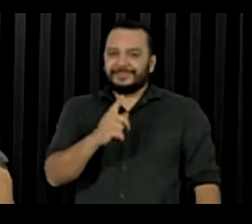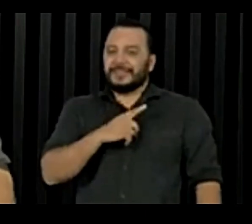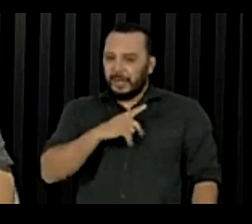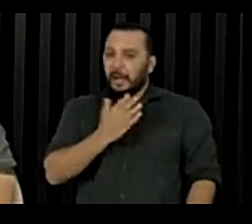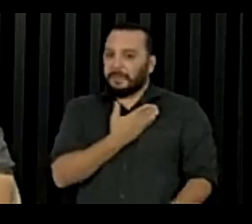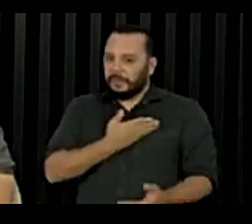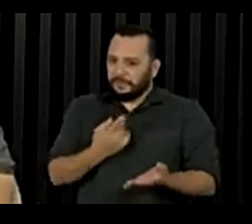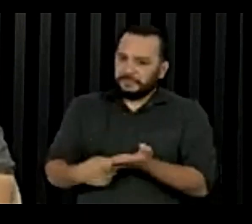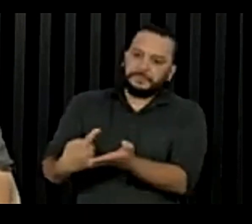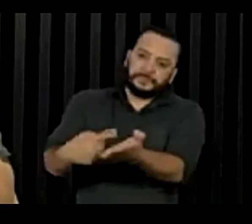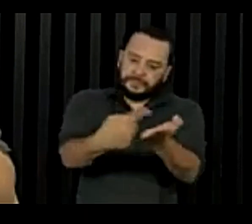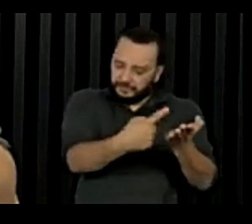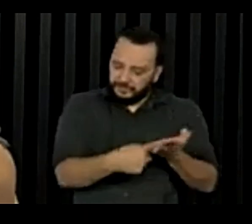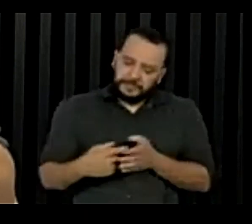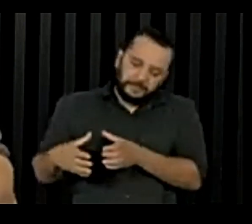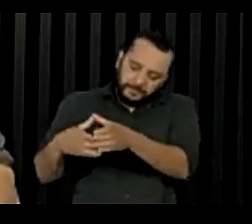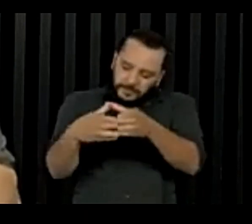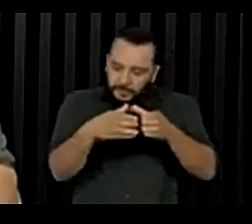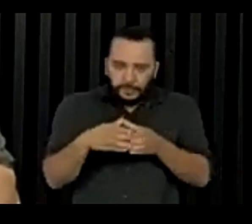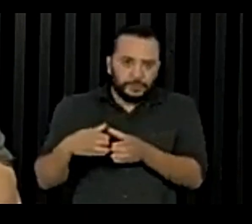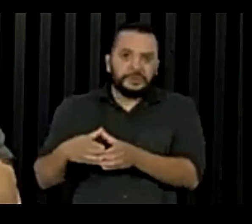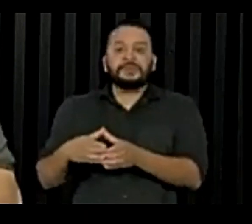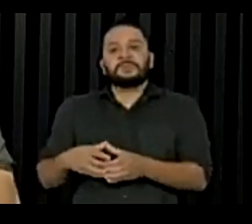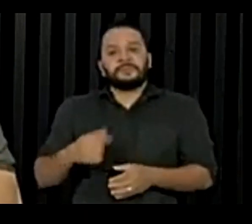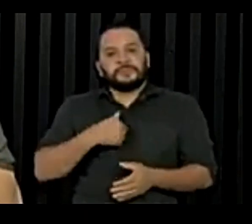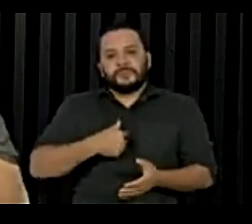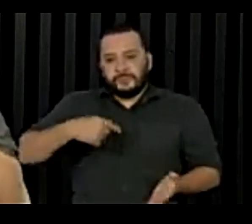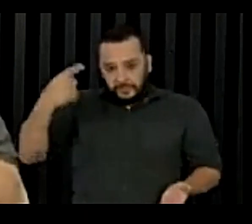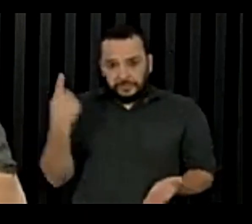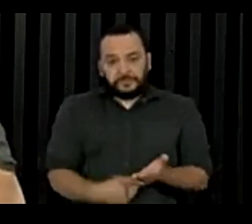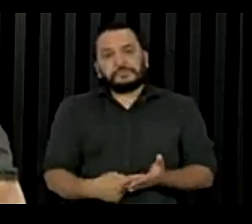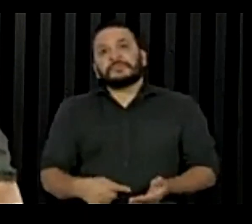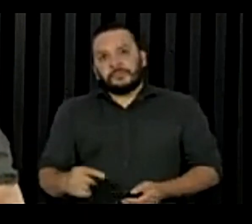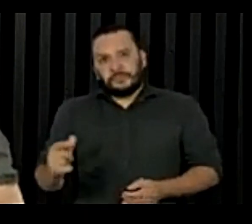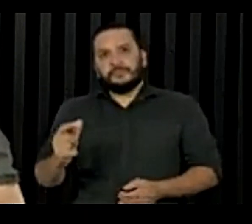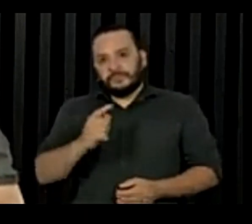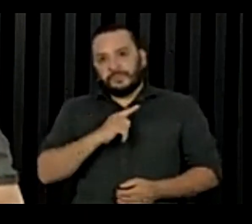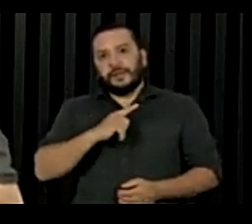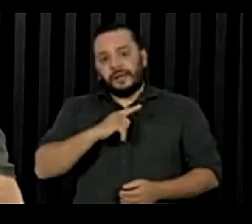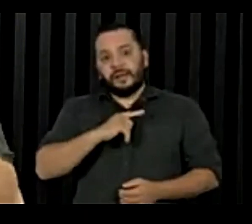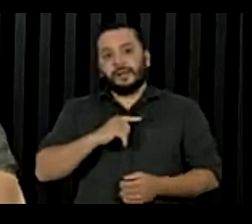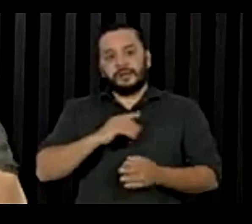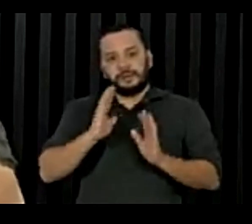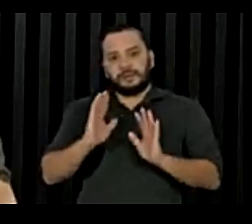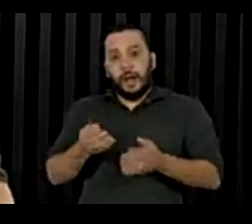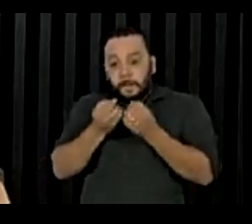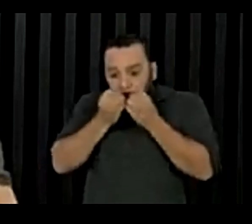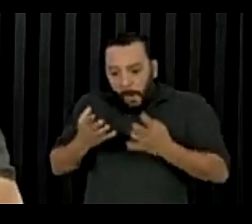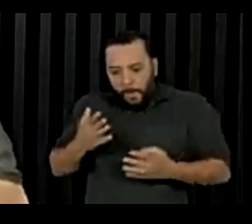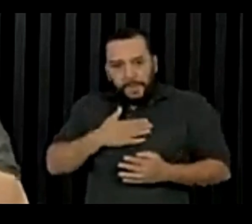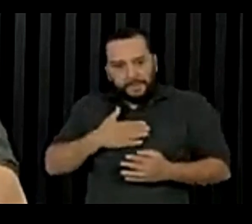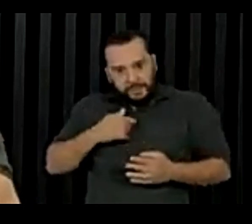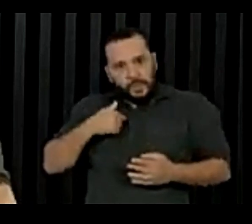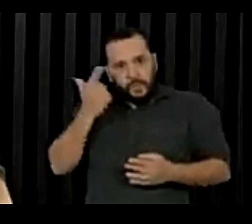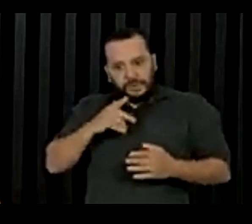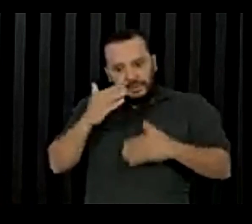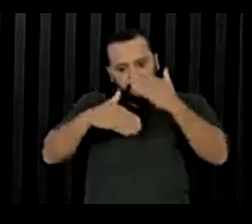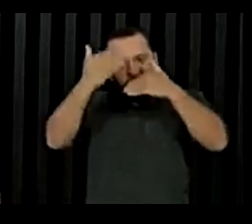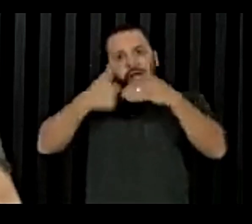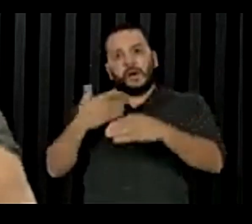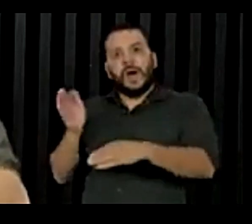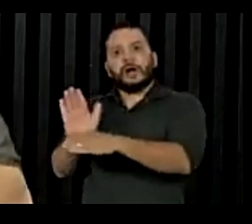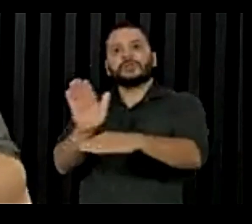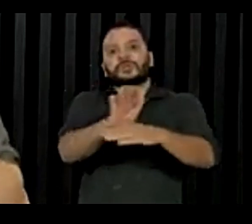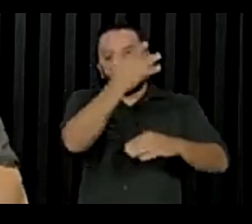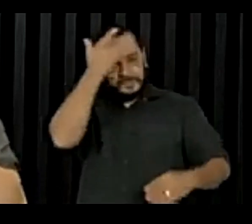me comprometo sempre a fazer é isso. Se eu tenho privilégio, que esse privilégio seja utilizado para tentar ajudar as pessoas que não têm privilégio